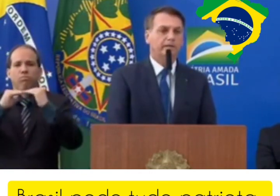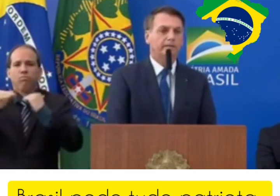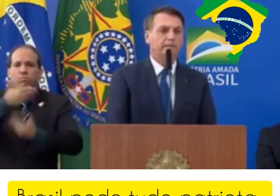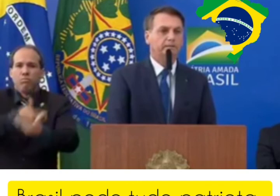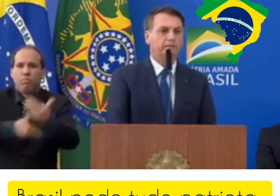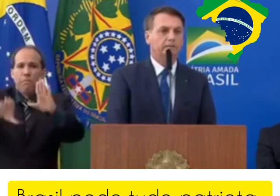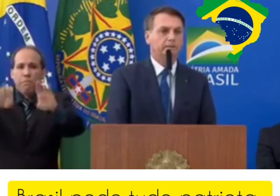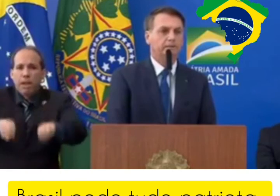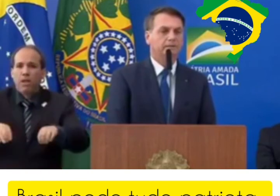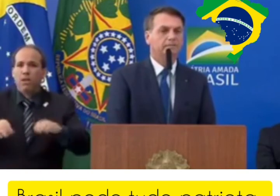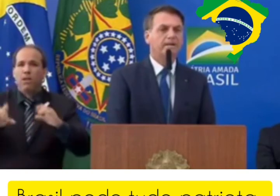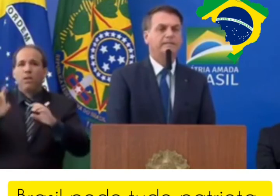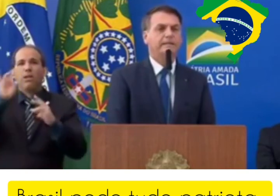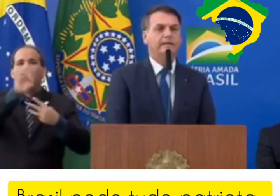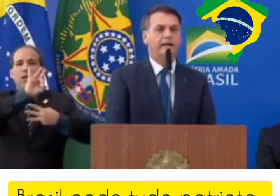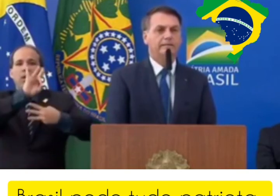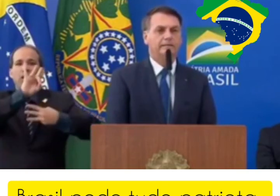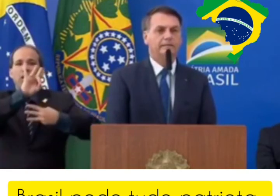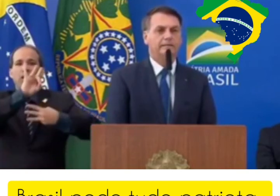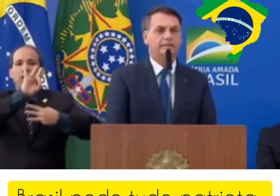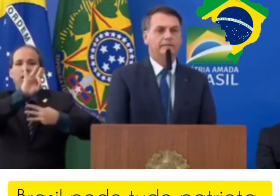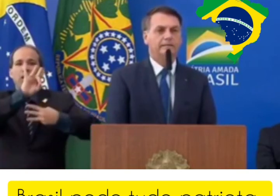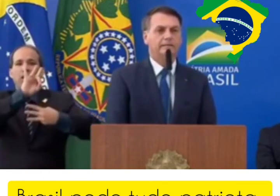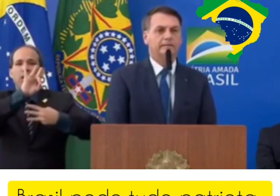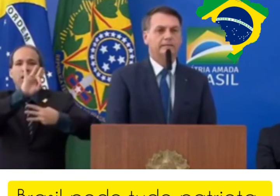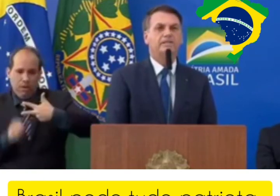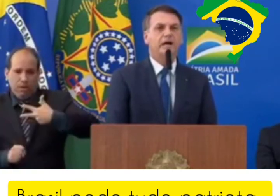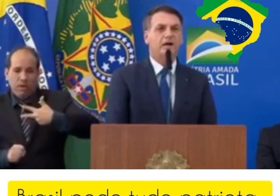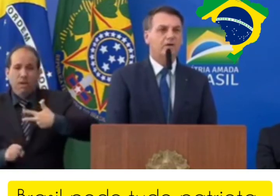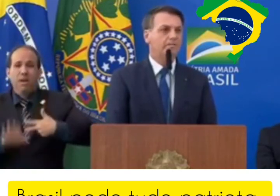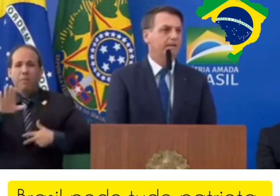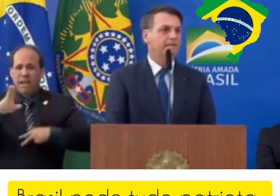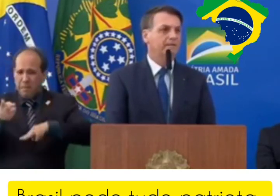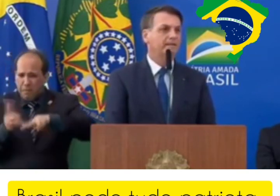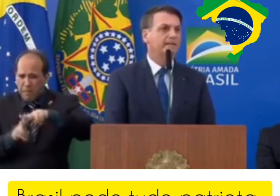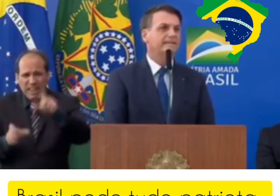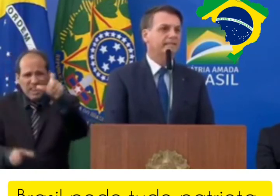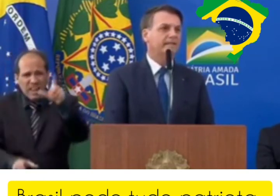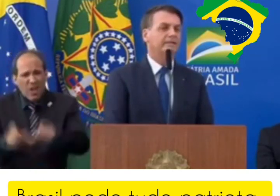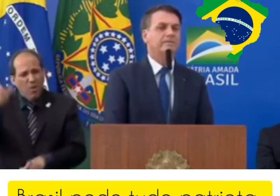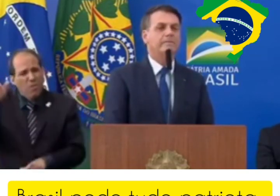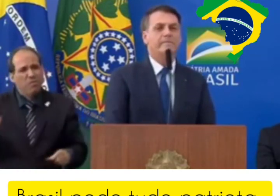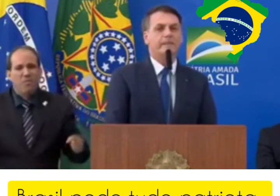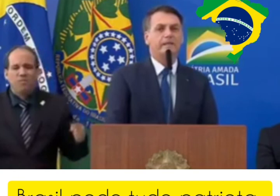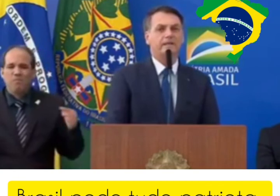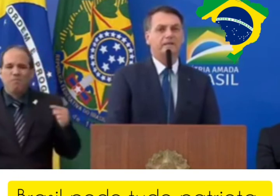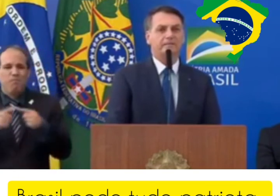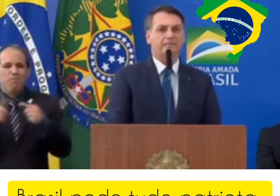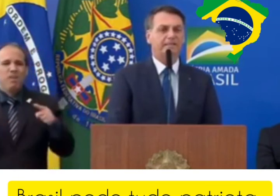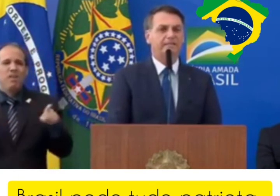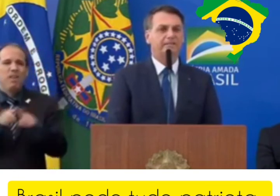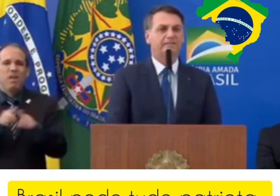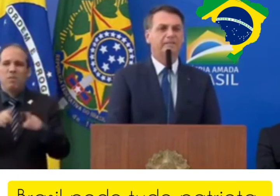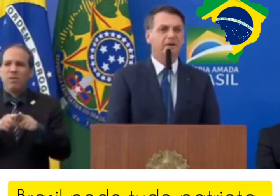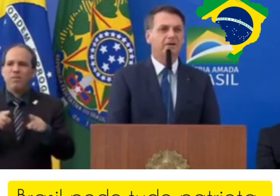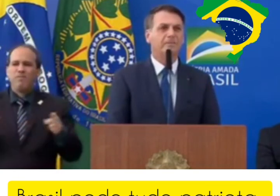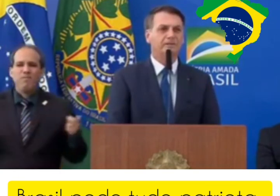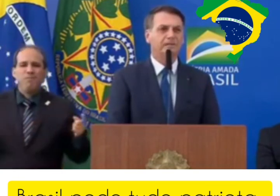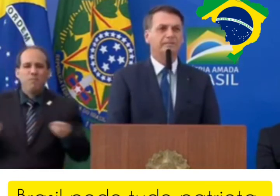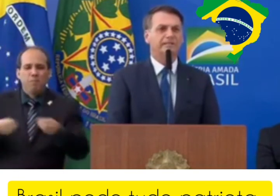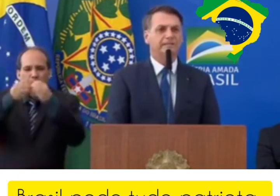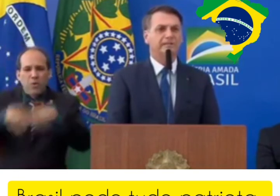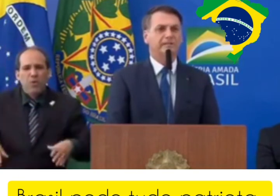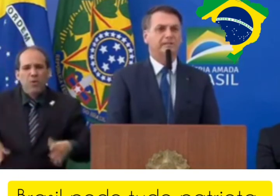essas prisões, mais que ilegais, atingem a alma de cada cidadão brasileiro.